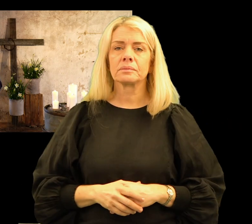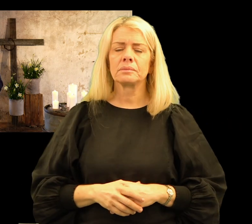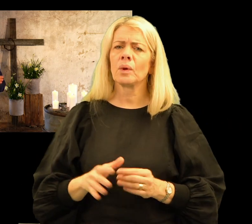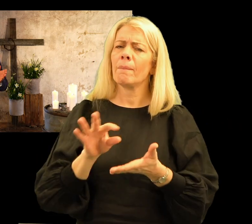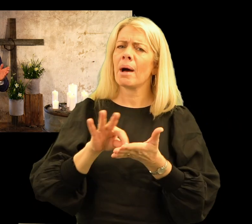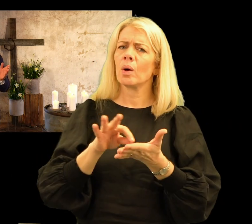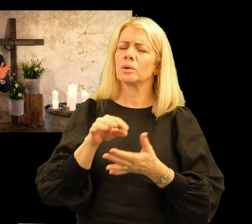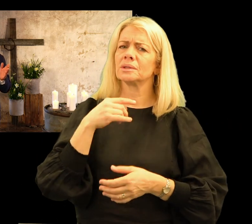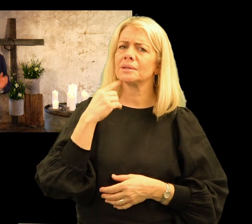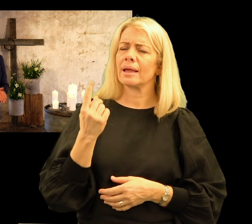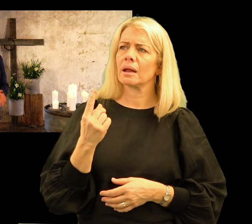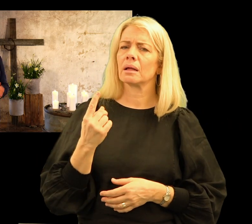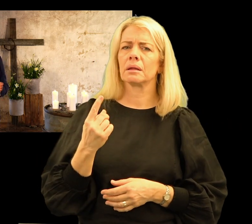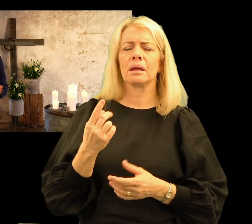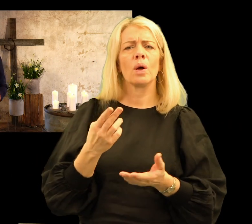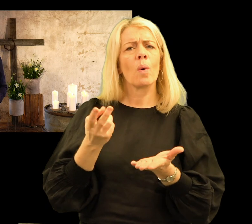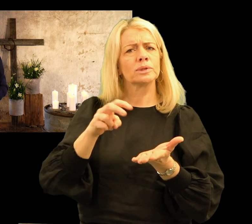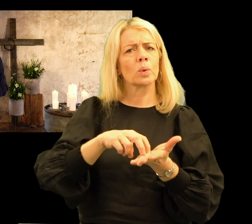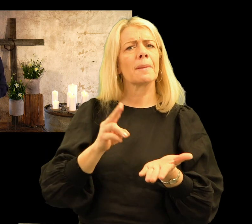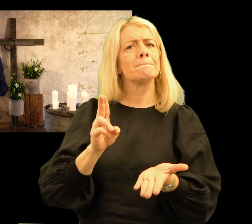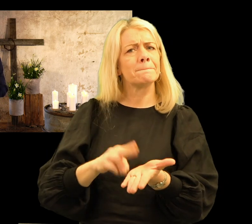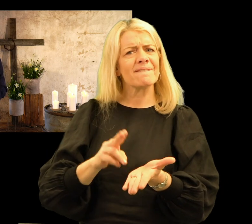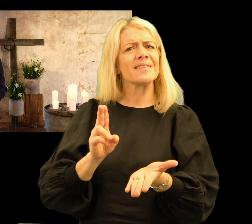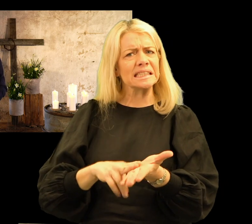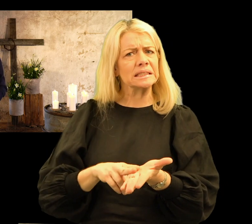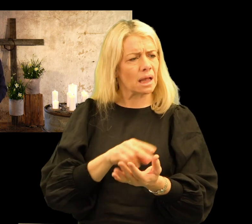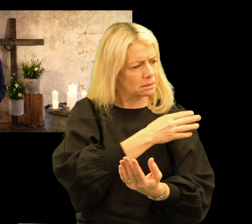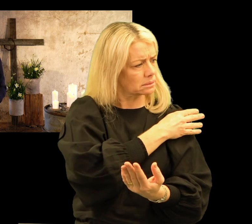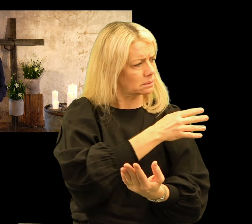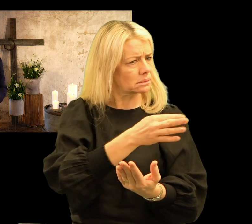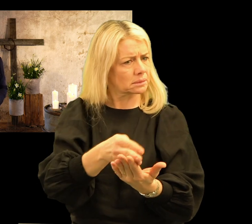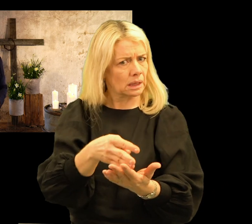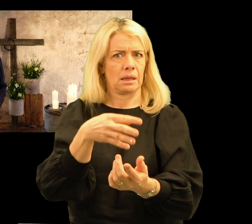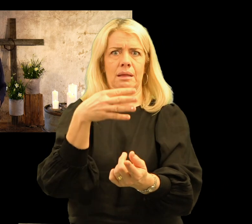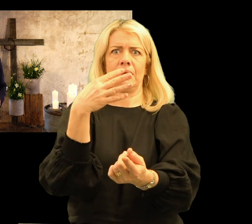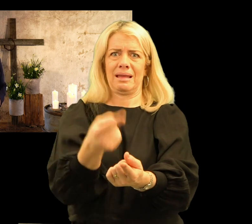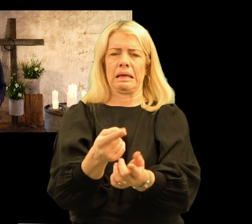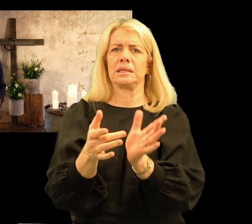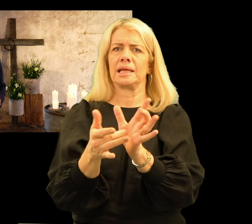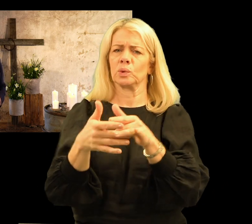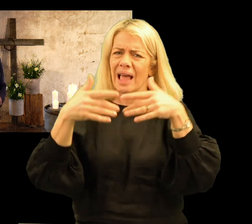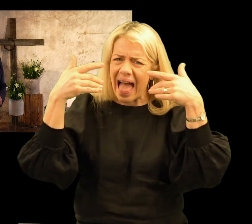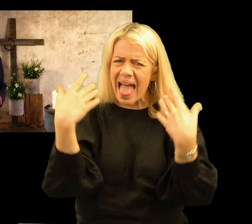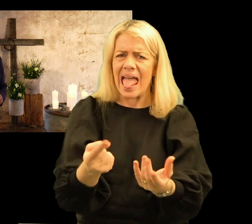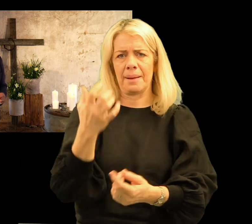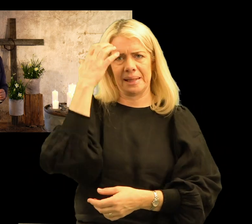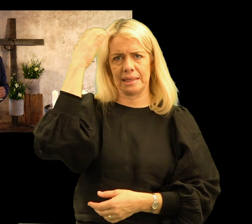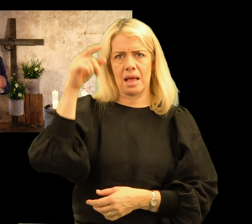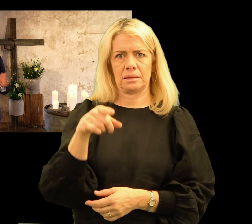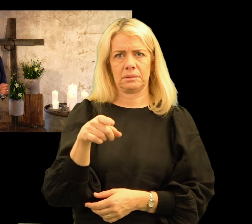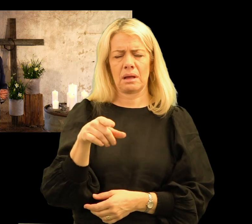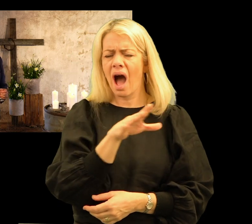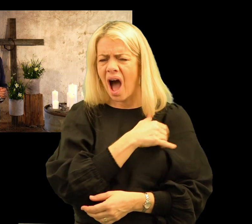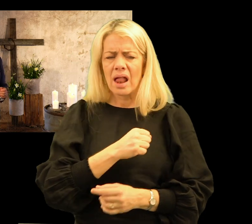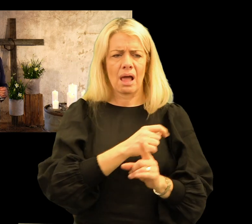säger är att uppståndelsen bevisar att Jesus är precis den där Messias. Vilken alla